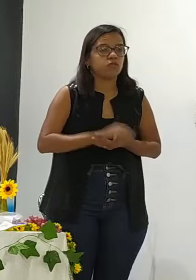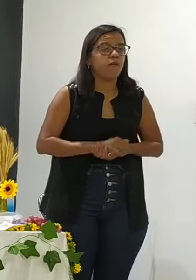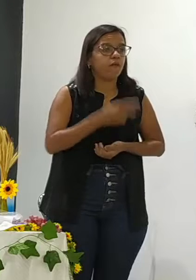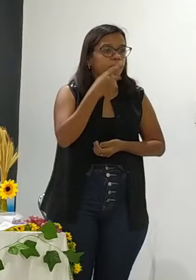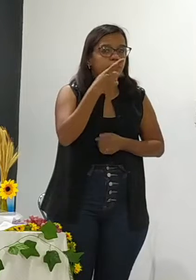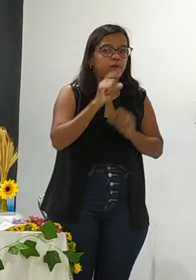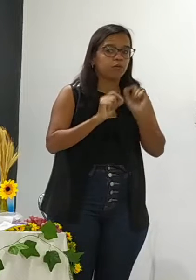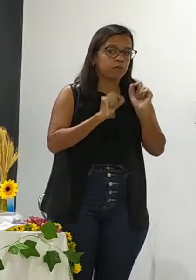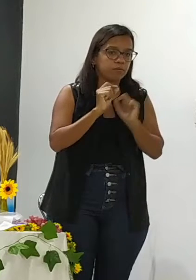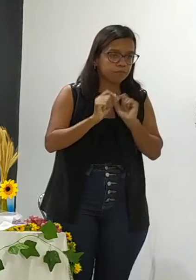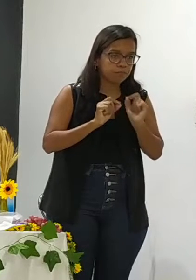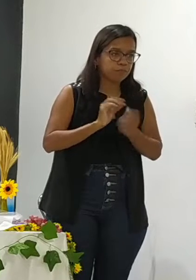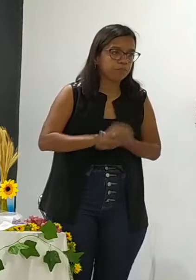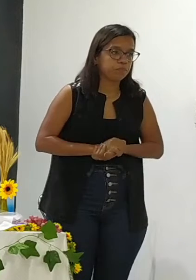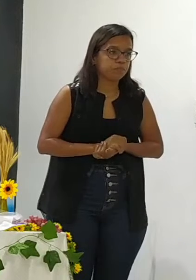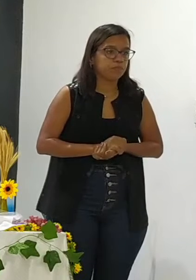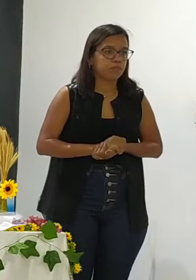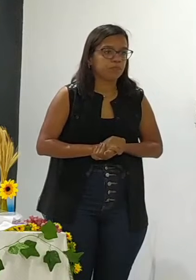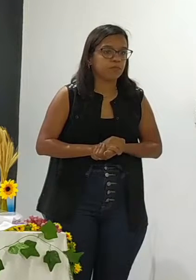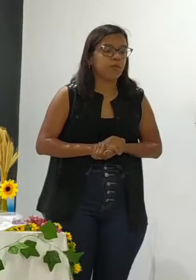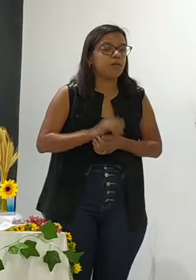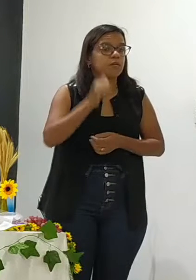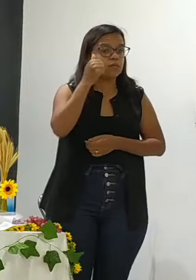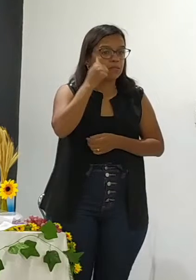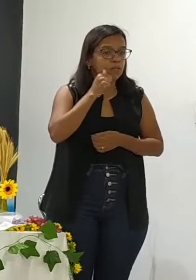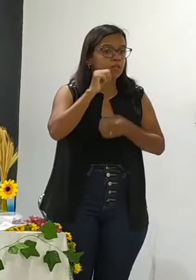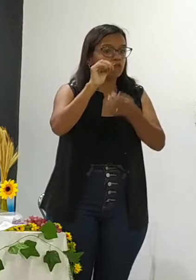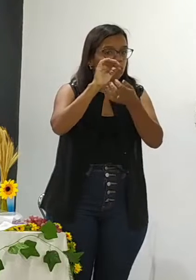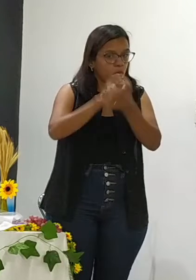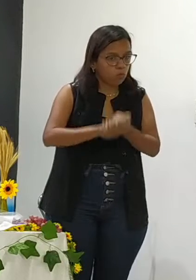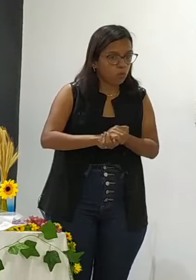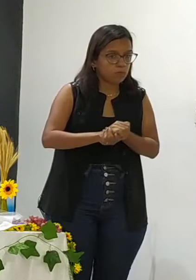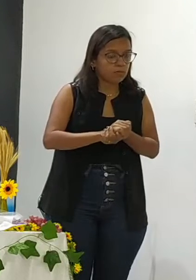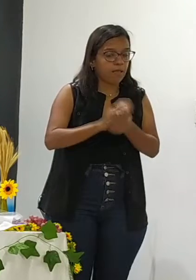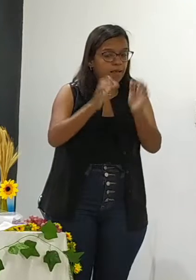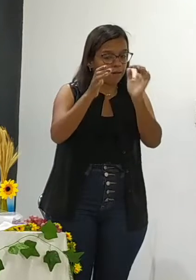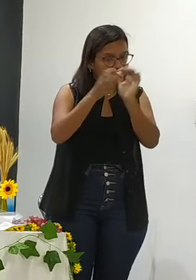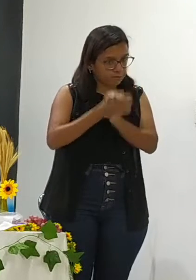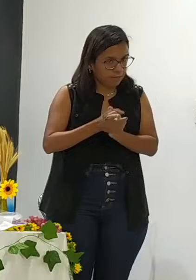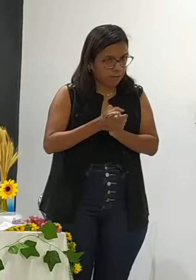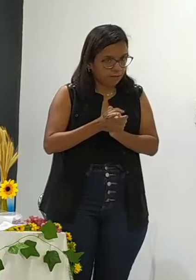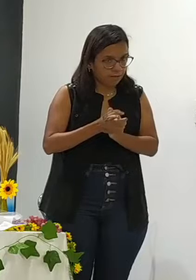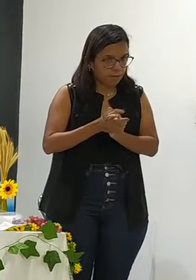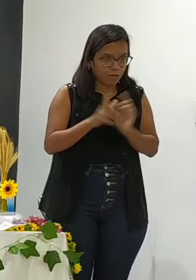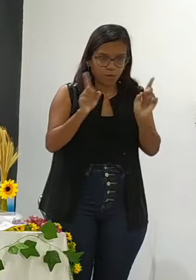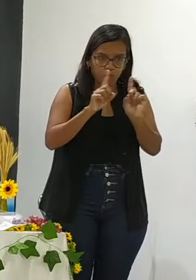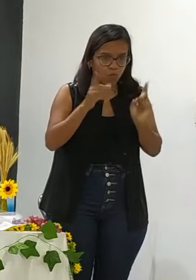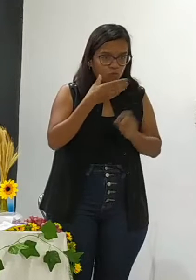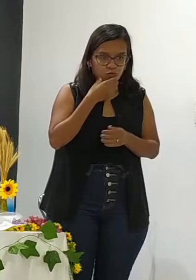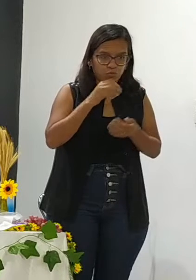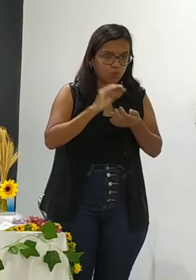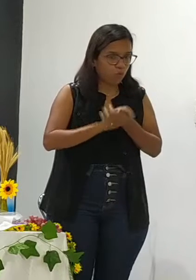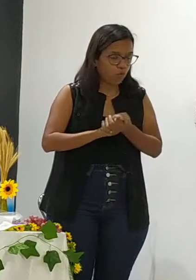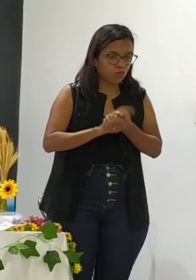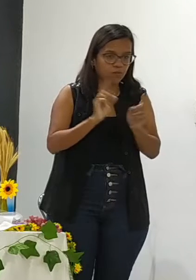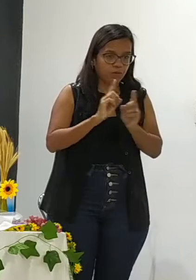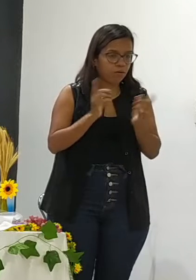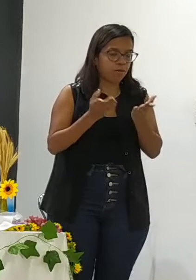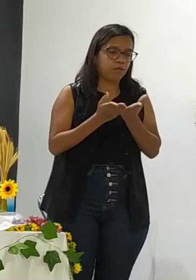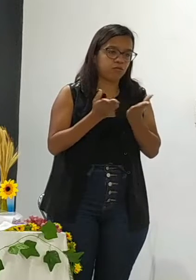diz o seguinte, que se a esposa ela é casada e o marido não é crente, ela santifica